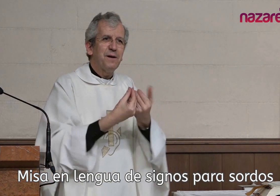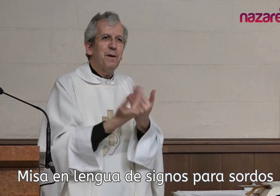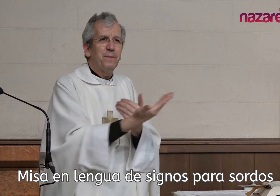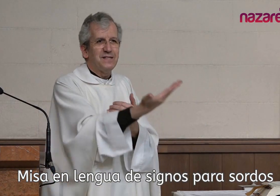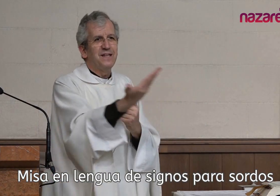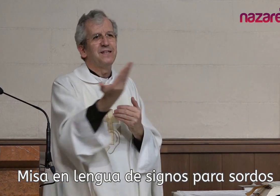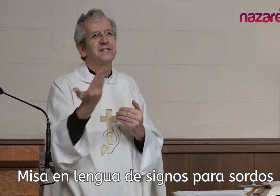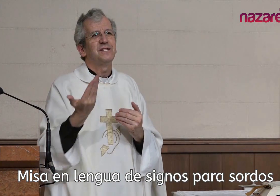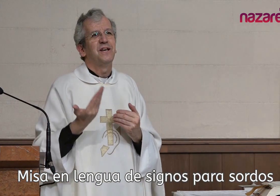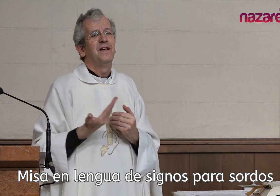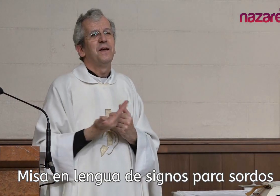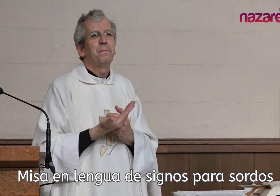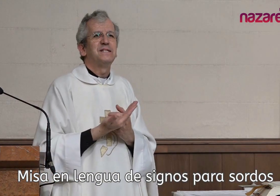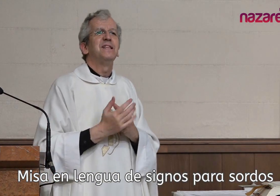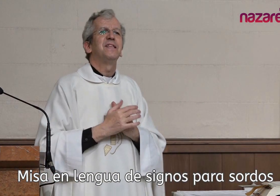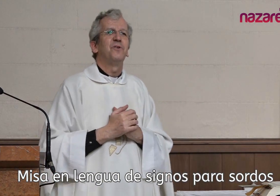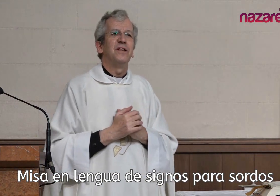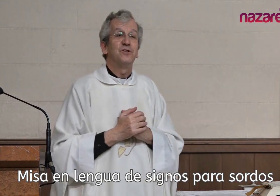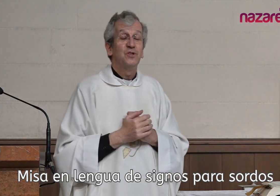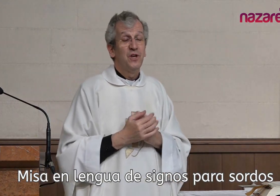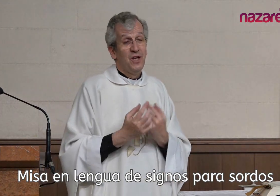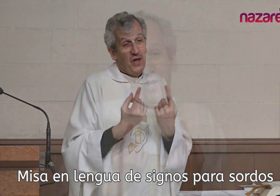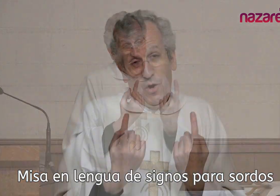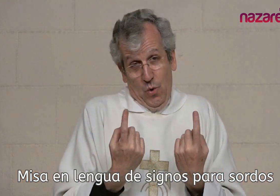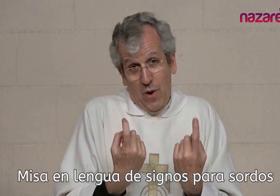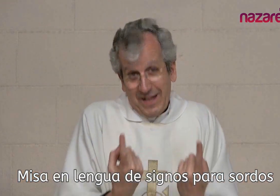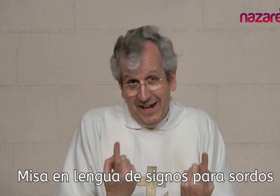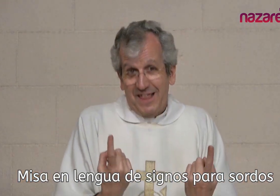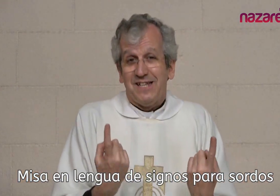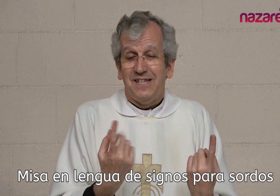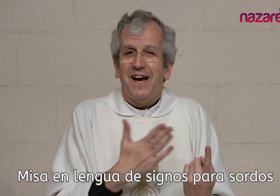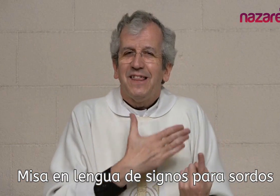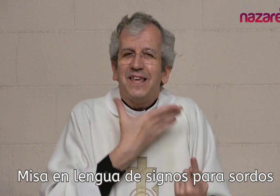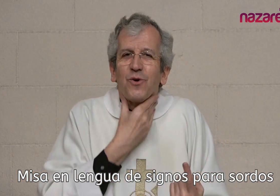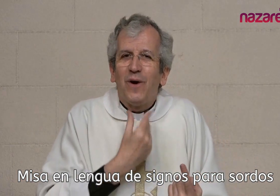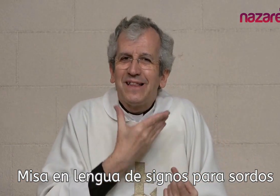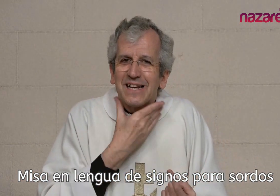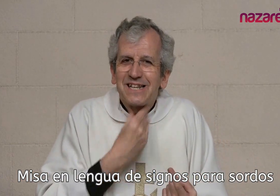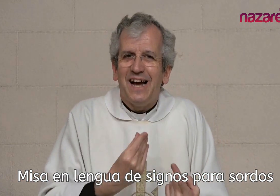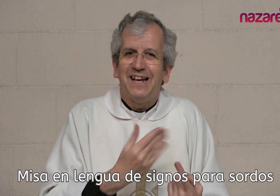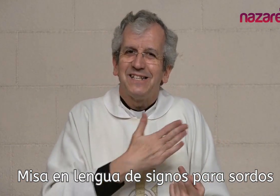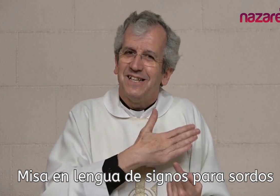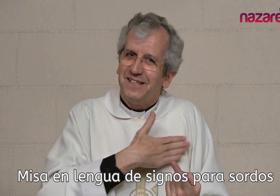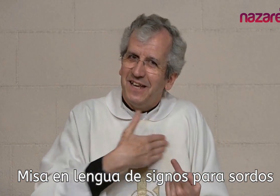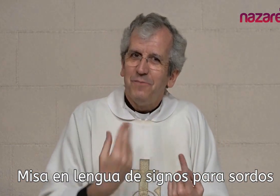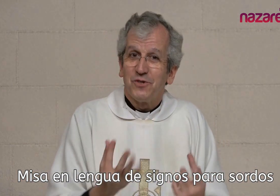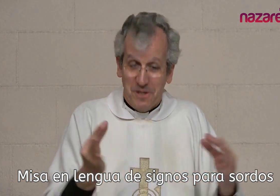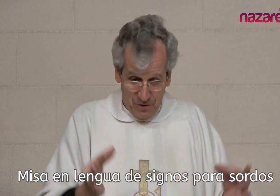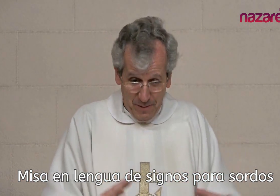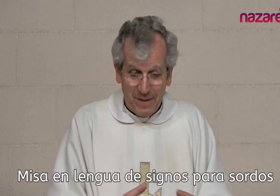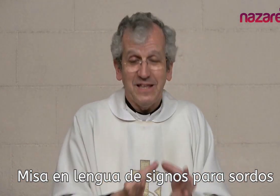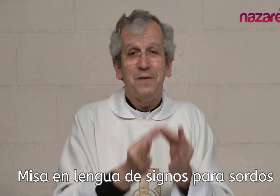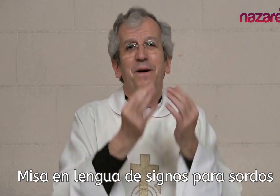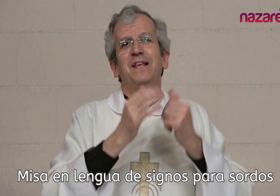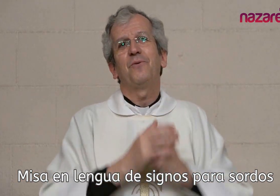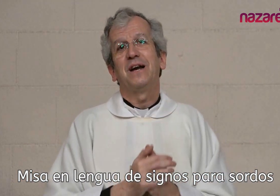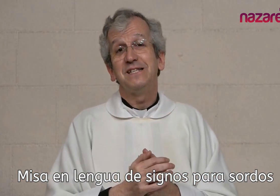estaba presente con ellos. Cuánta necesidad y cuántas ganas tenemos de poder participar de la